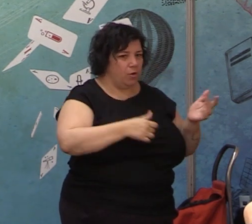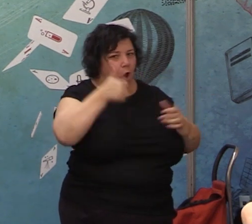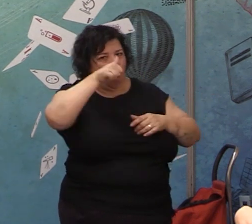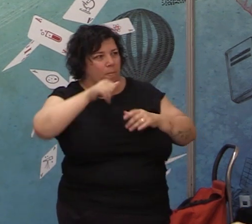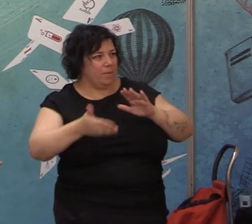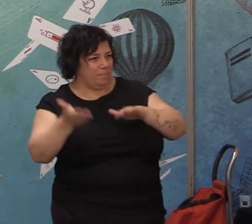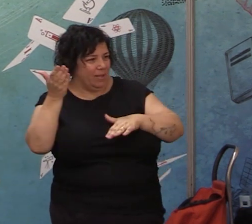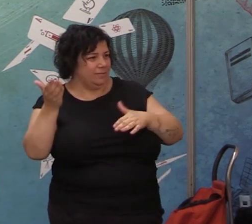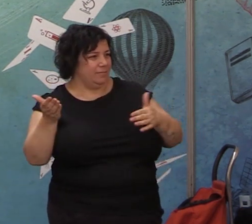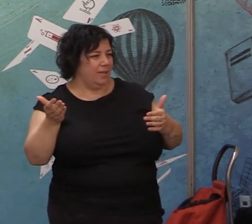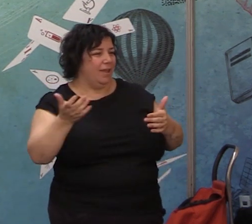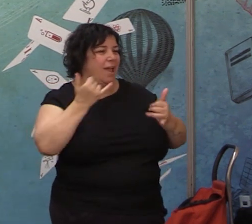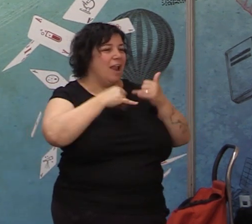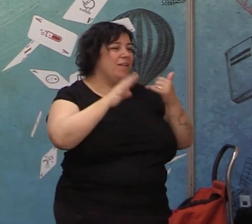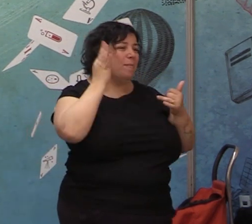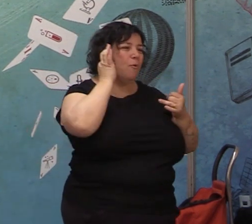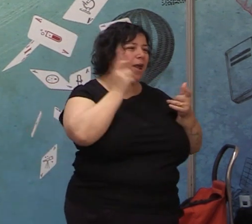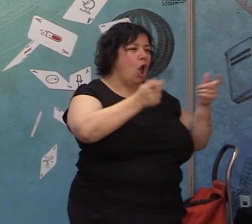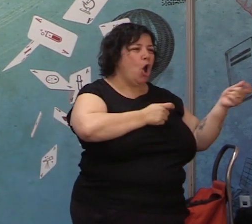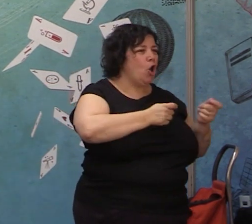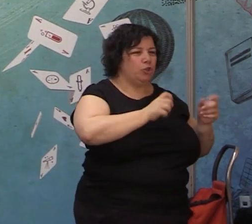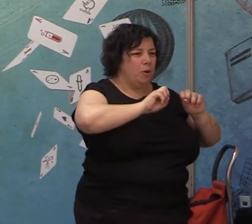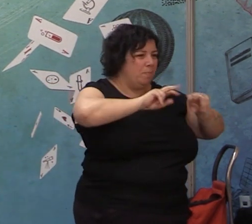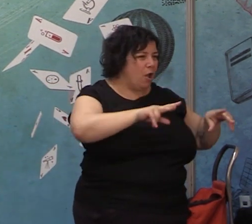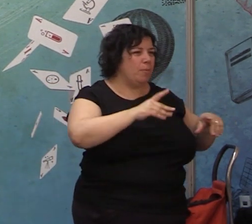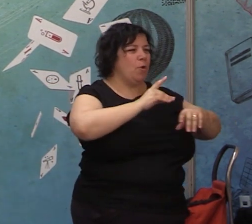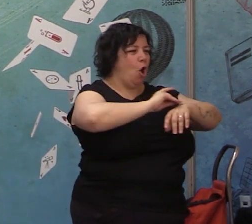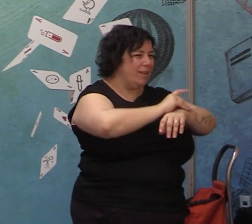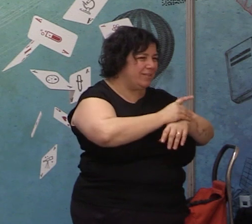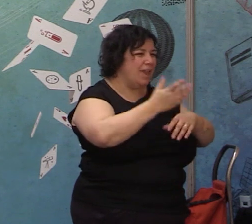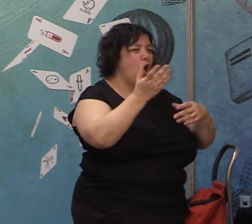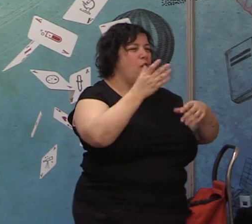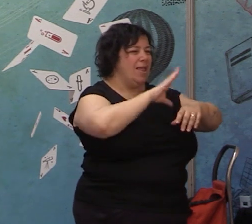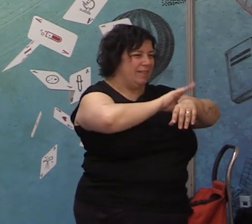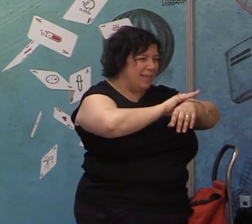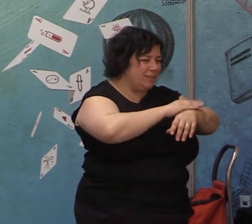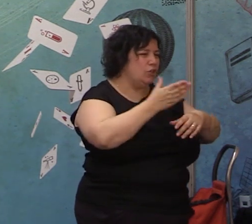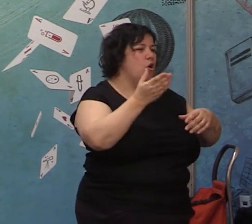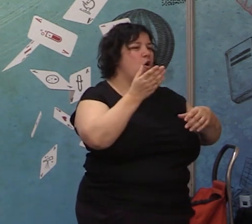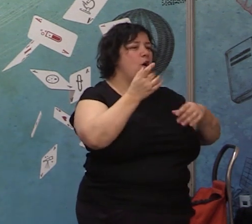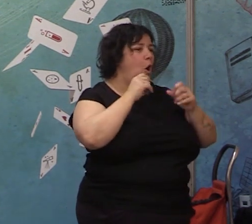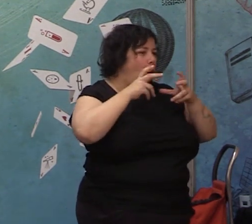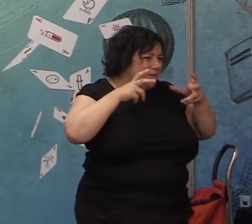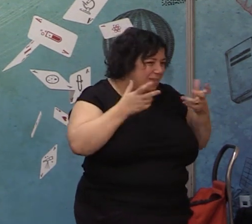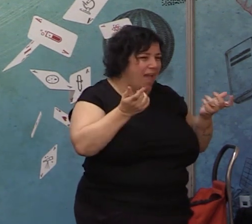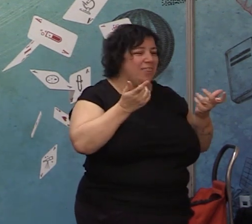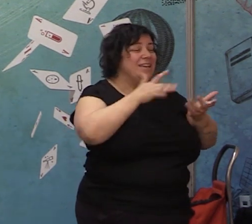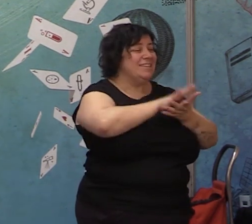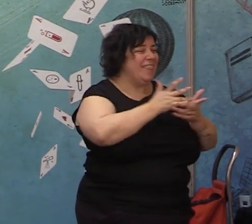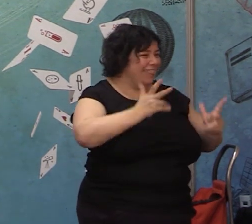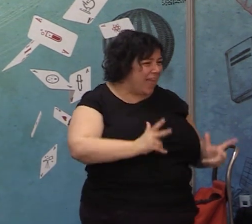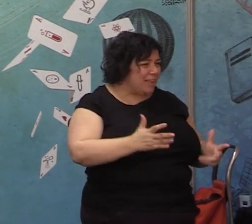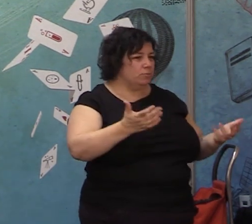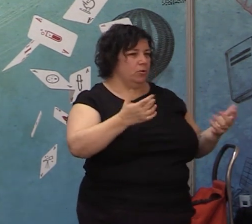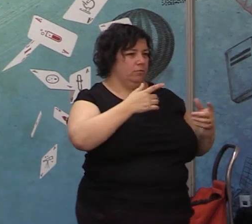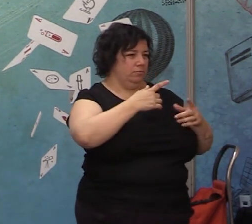Y por tanto las tenemos peor controladas en cuanto a colesterol, en cuanto a hipertensión, en cuanto a obesidad, sedentarismo,